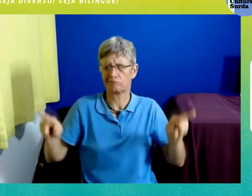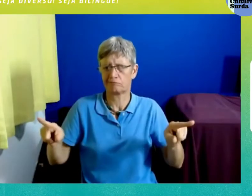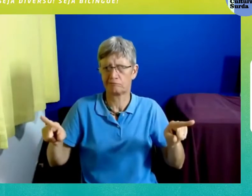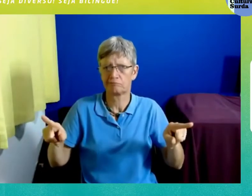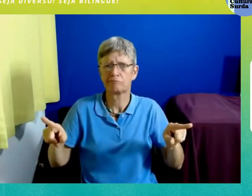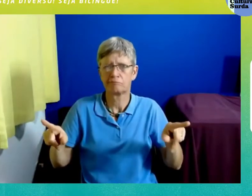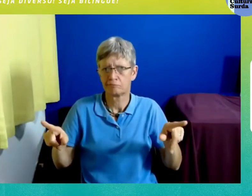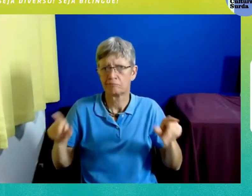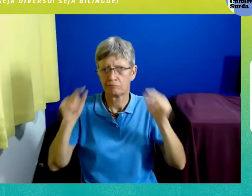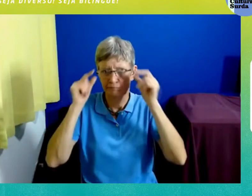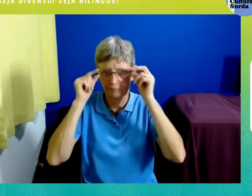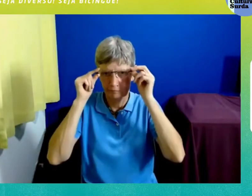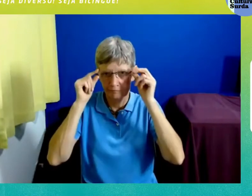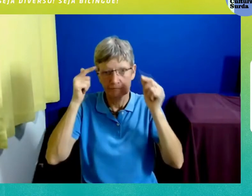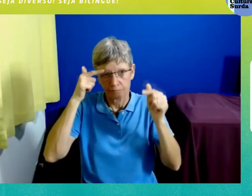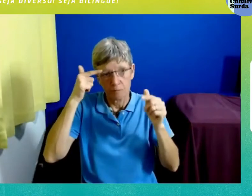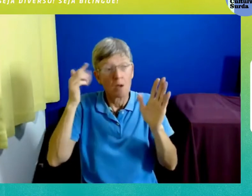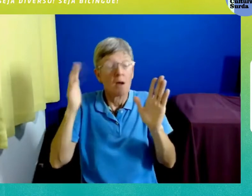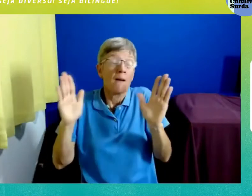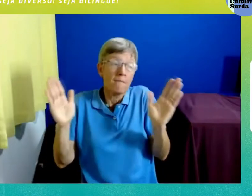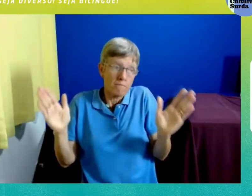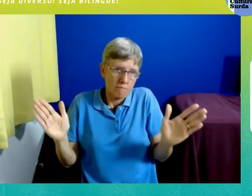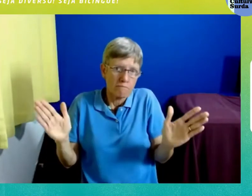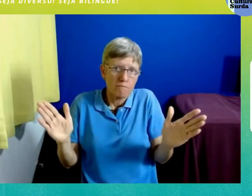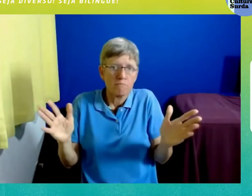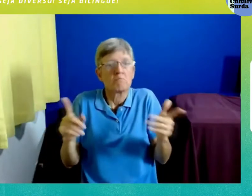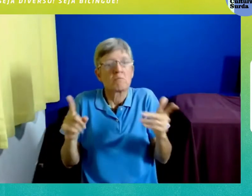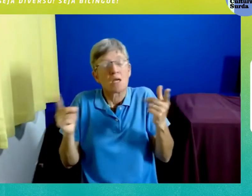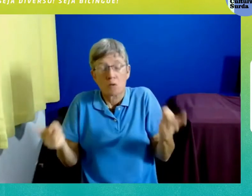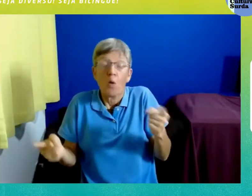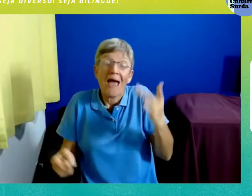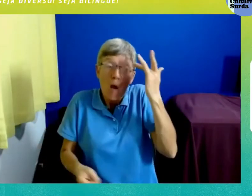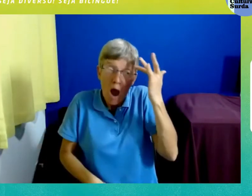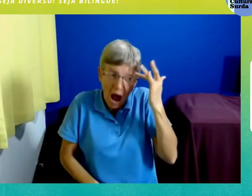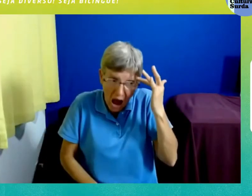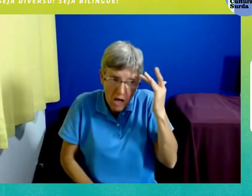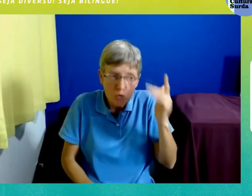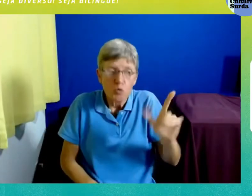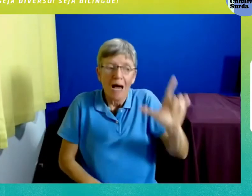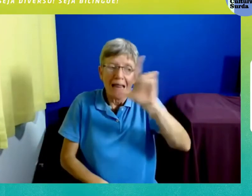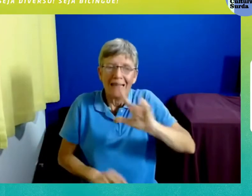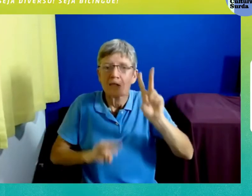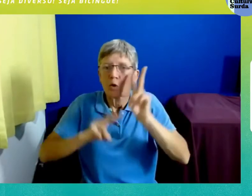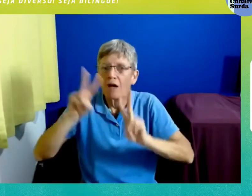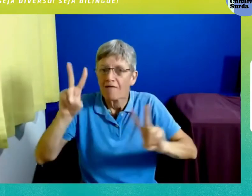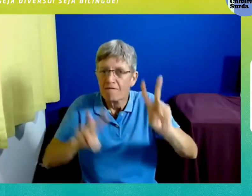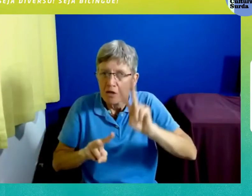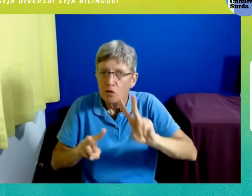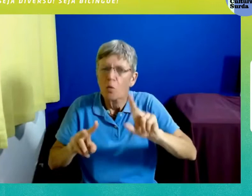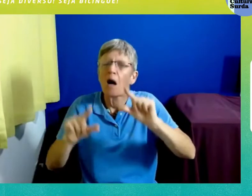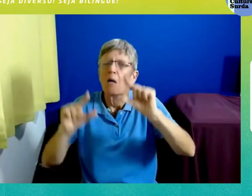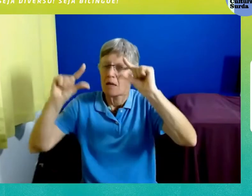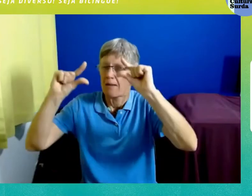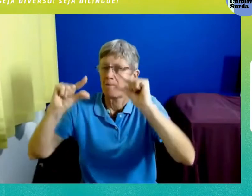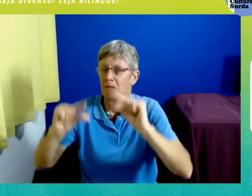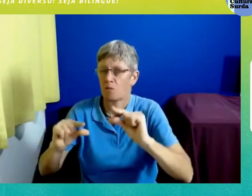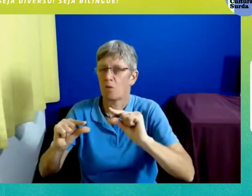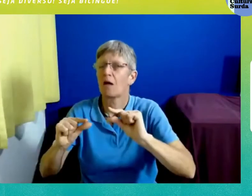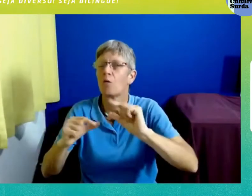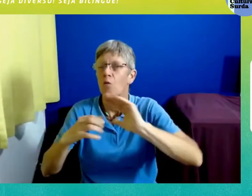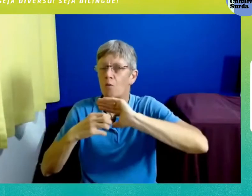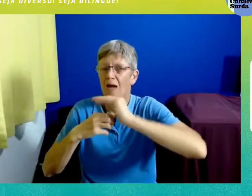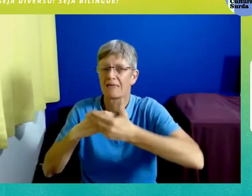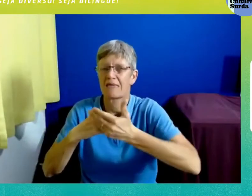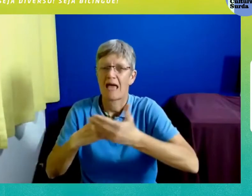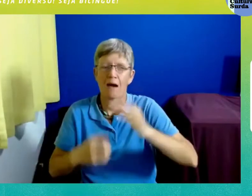E não usam sinais, então essa é a diferença. Mas eu acho que a literatura